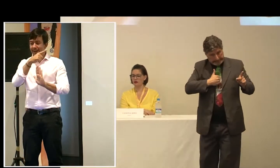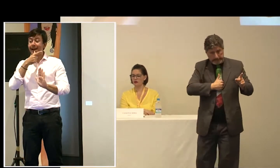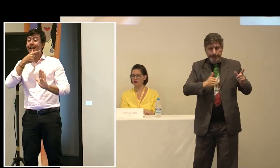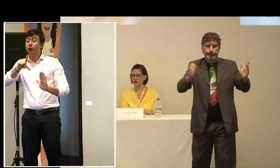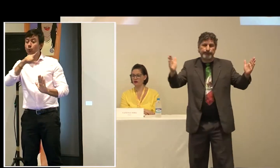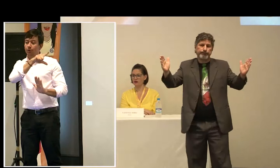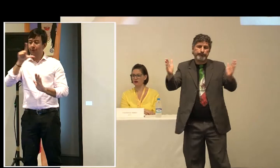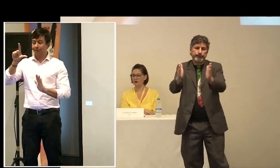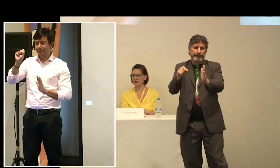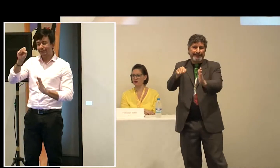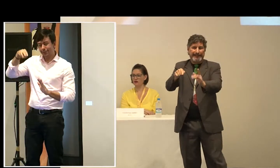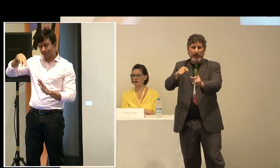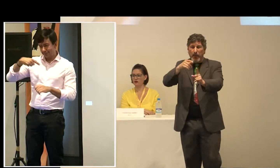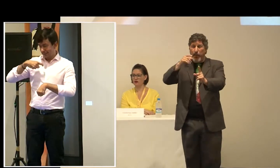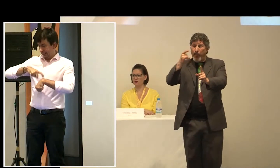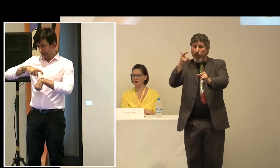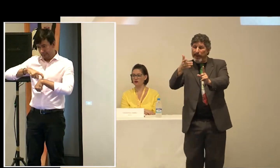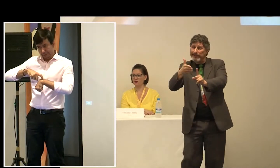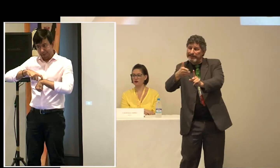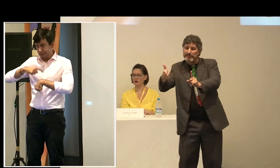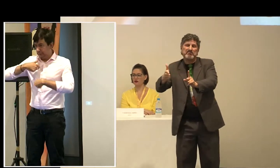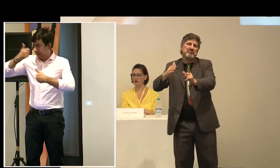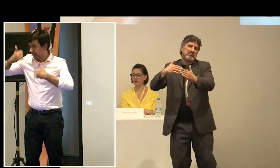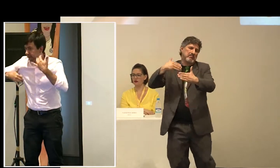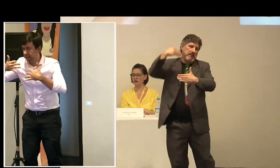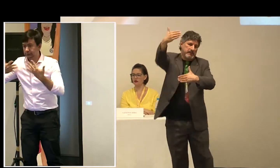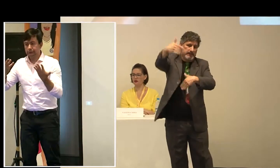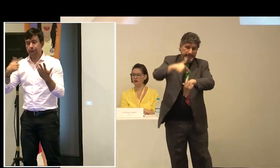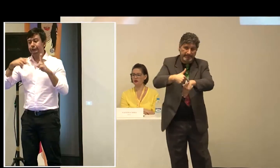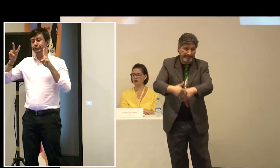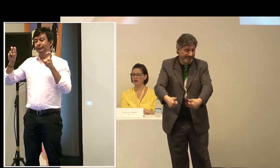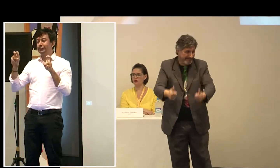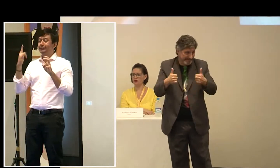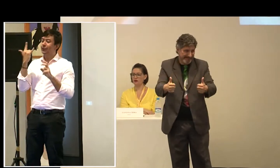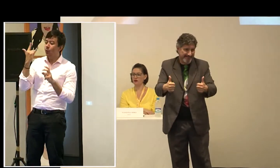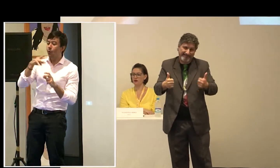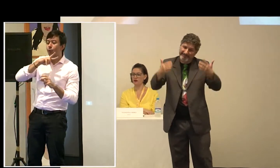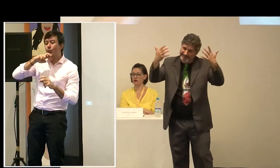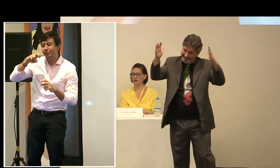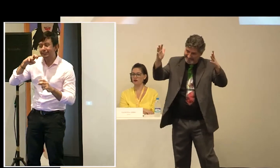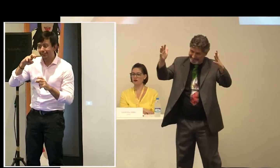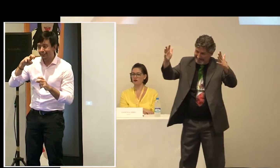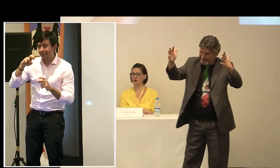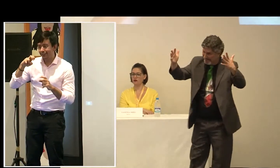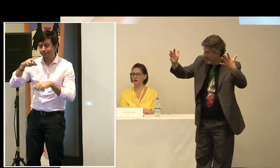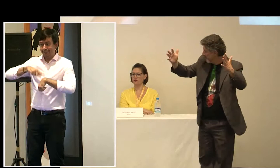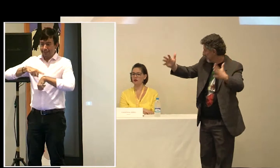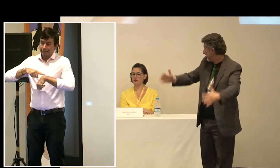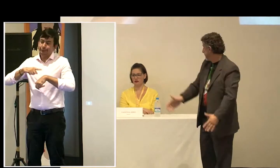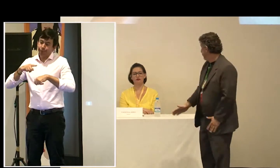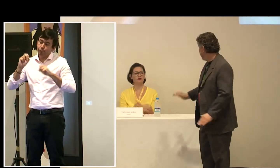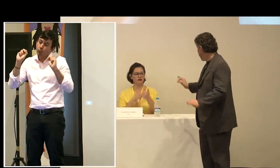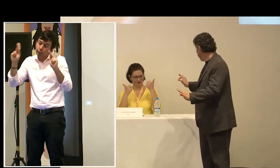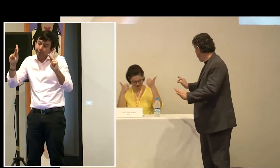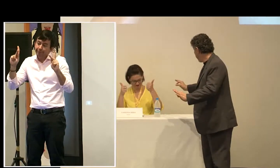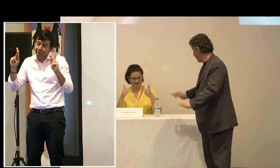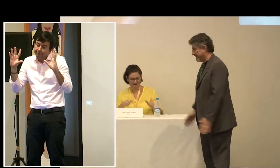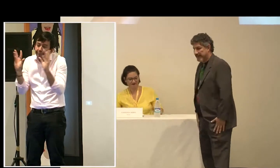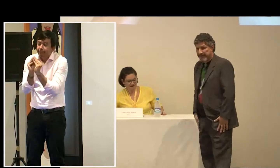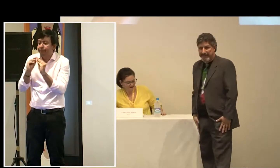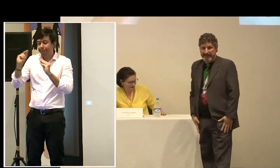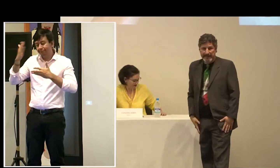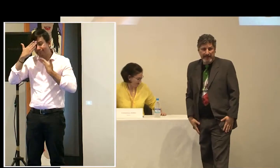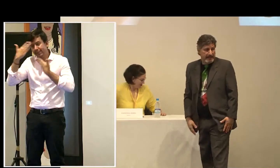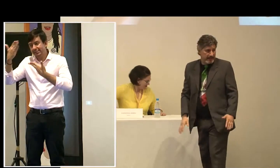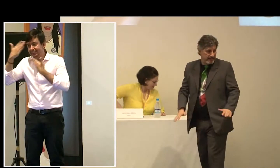importância de mostrar esse vídeo em LSM, eu não tenho tempo de explicar tudo o que foi falado, né,